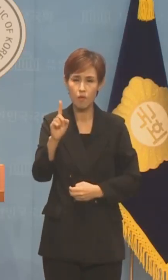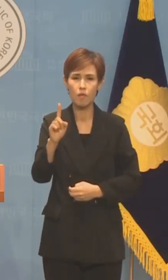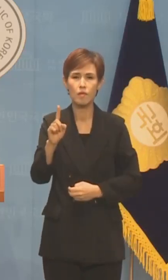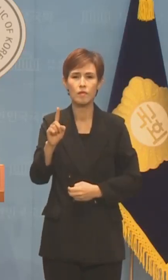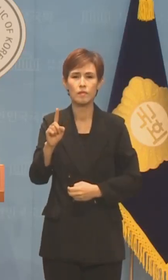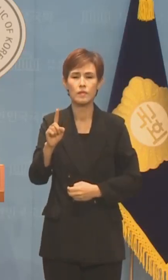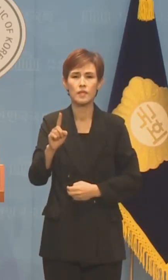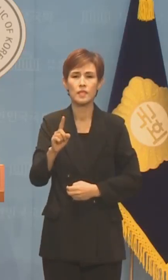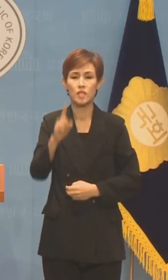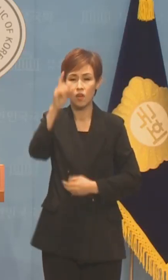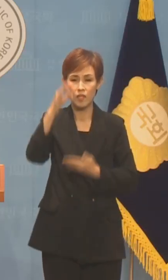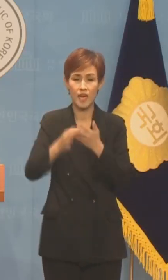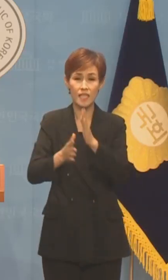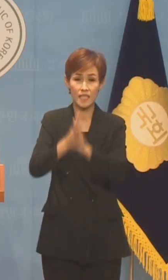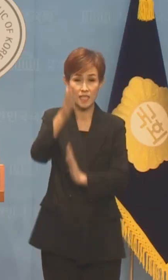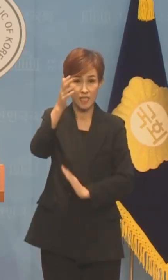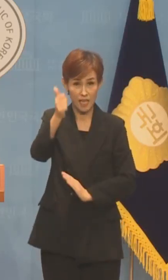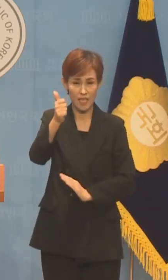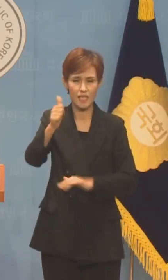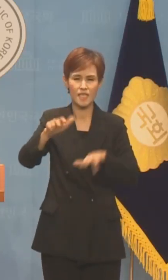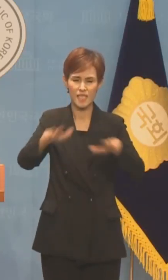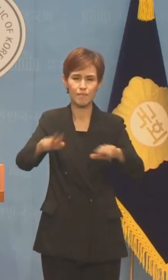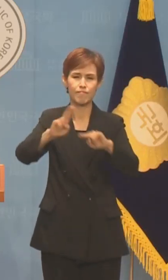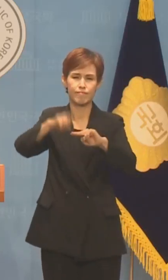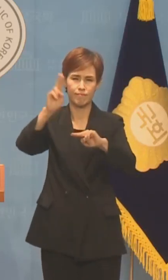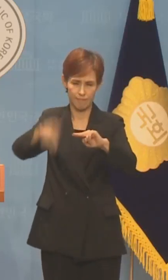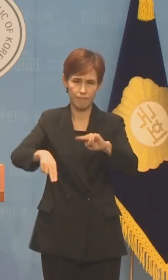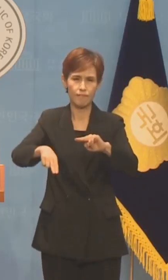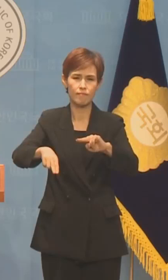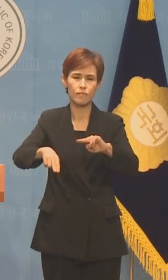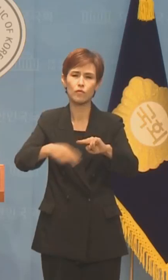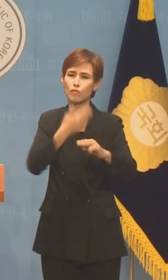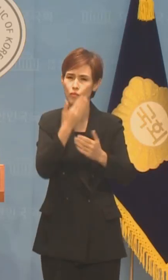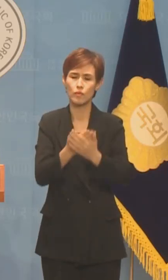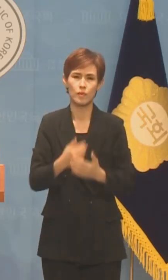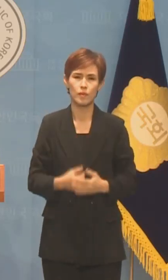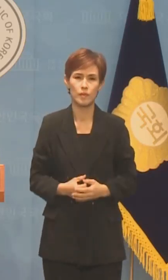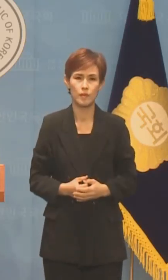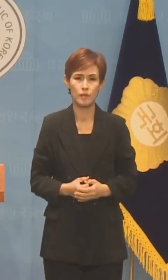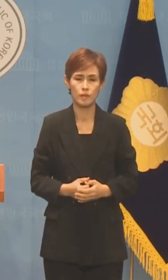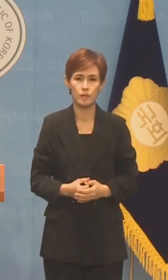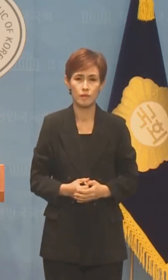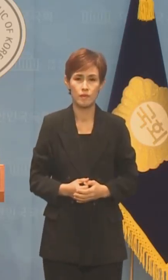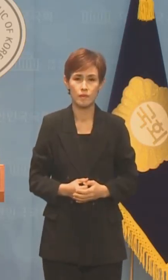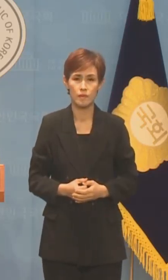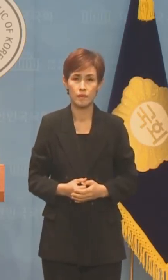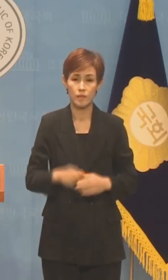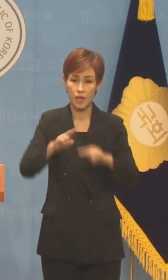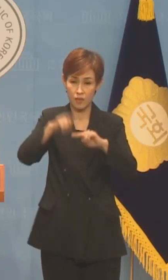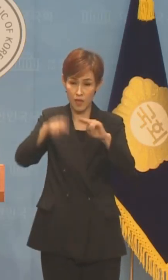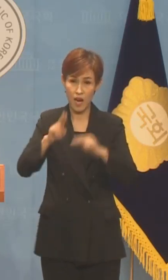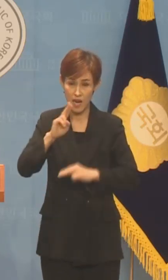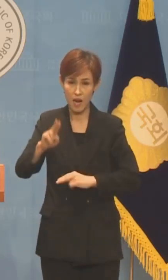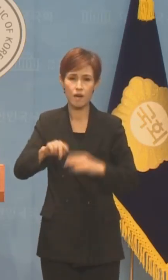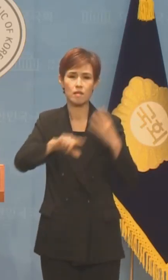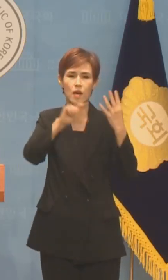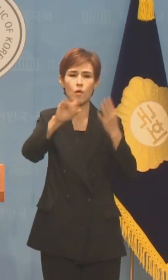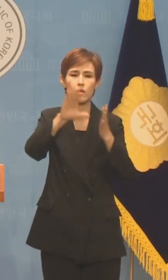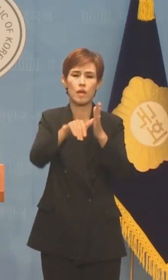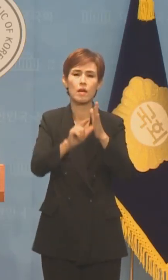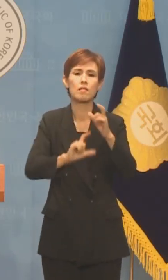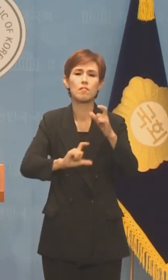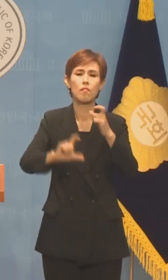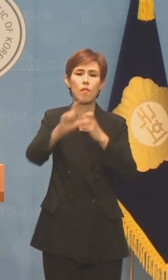현 천안시장이 지체 없이 사퇴하는 것입니다. 그래야 올 4월